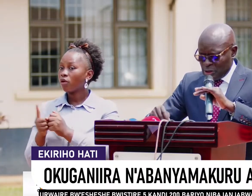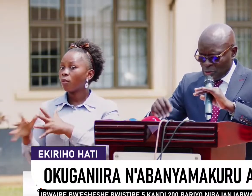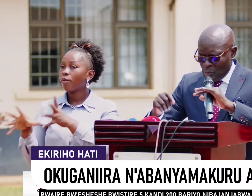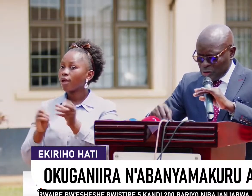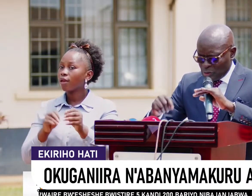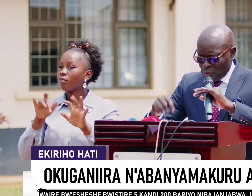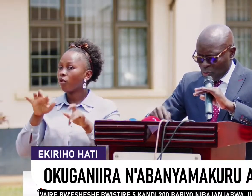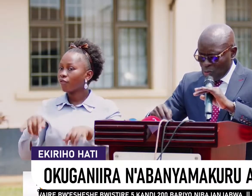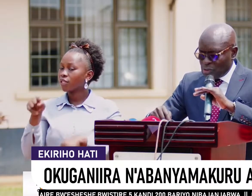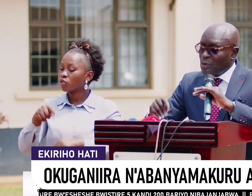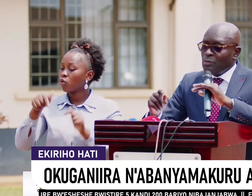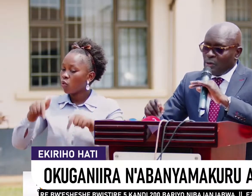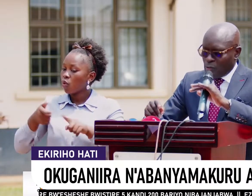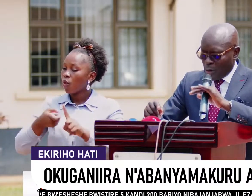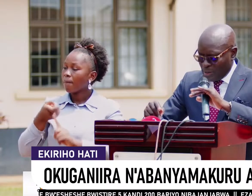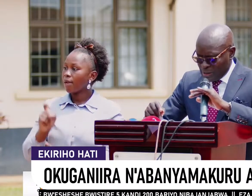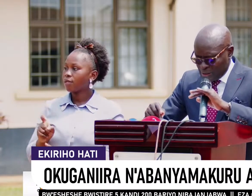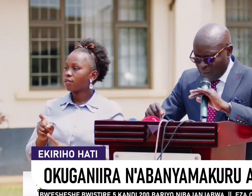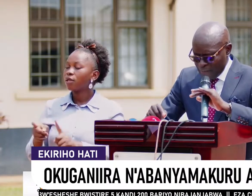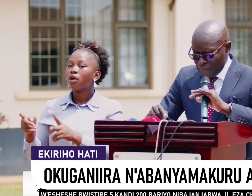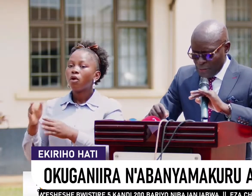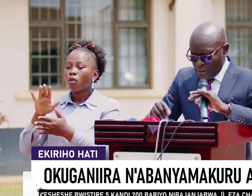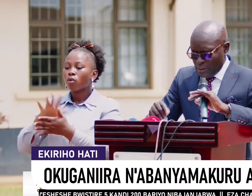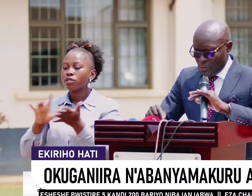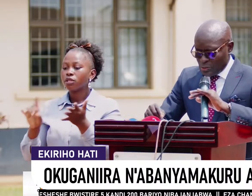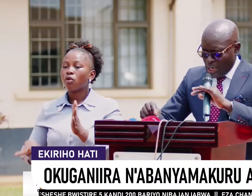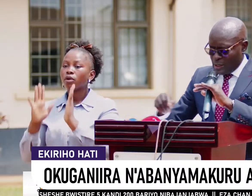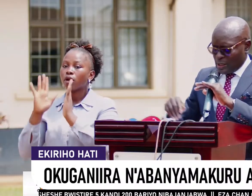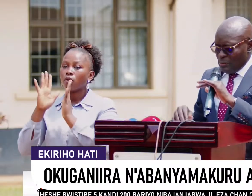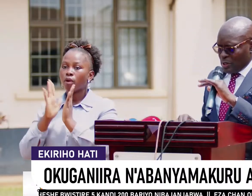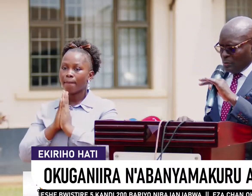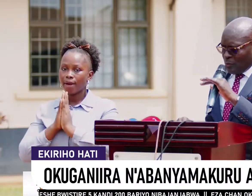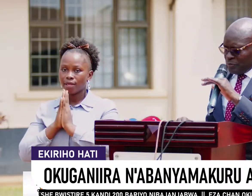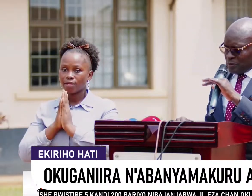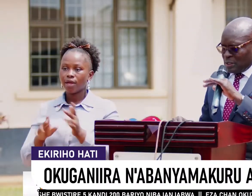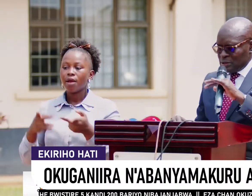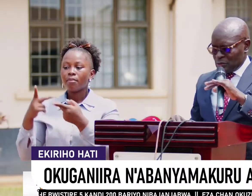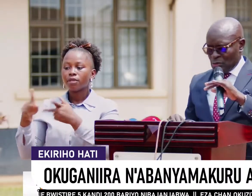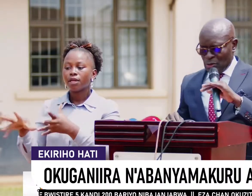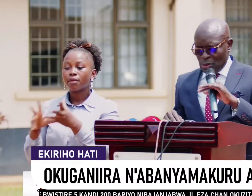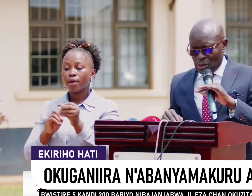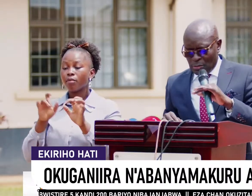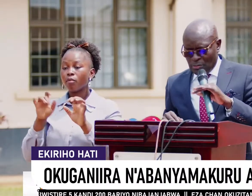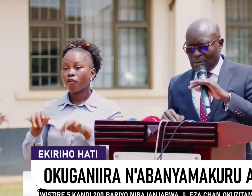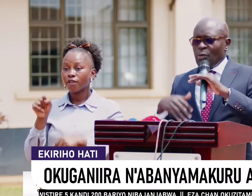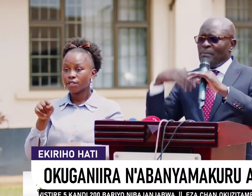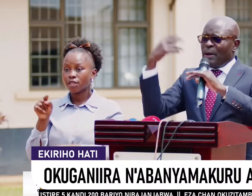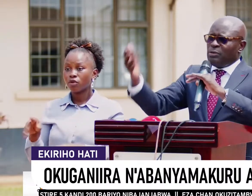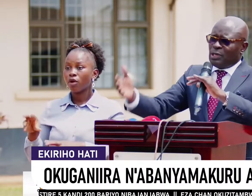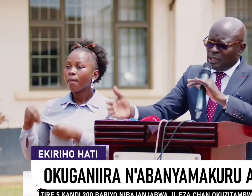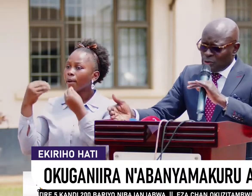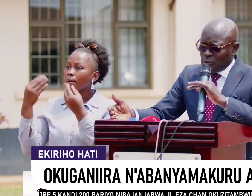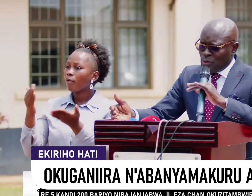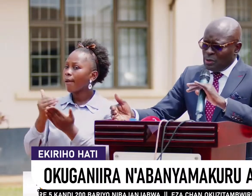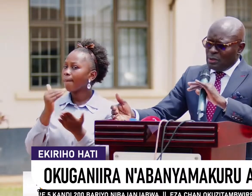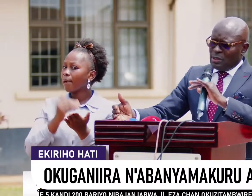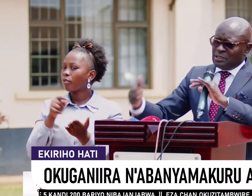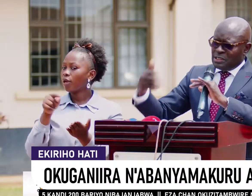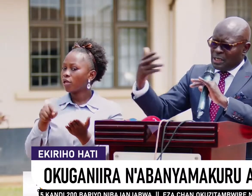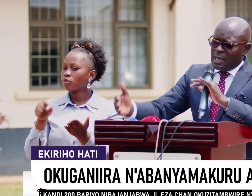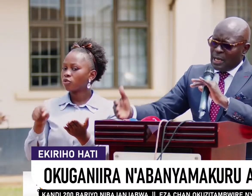mu office ezo mwezi guno lujja ku lunaku lwa balaza mutandike mugende mu office ezo babawe empapula